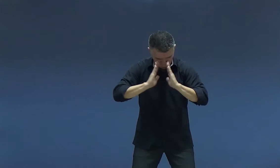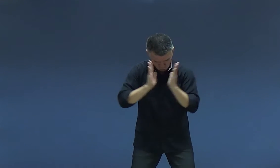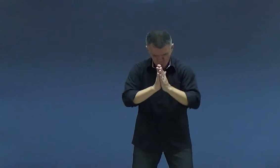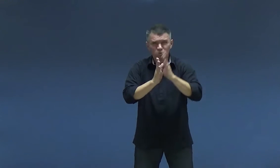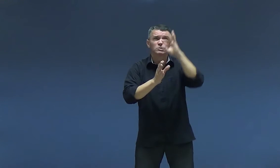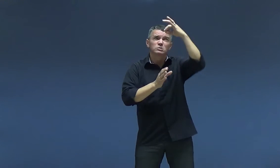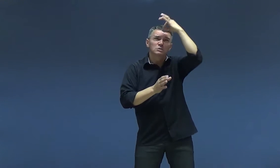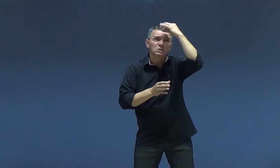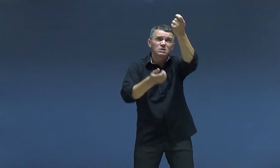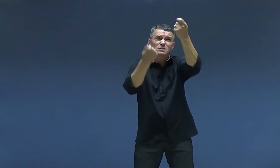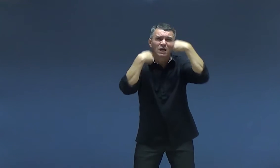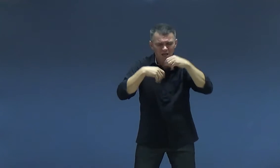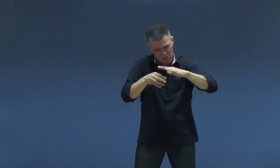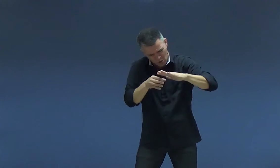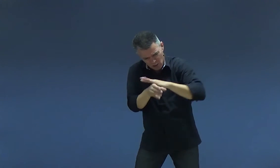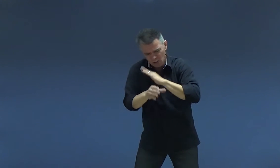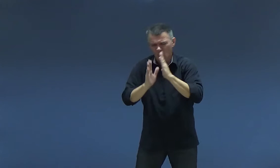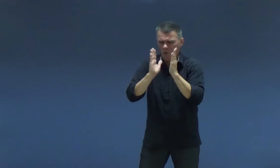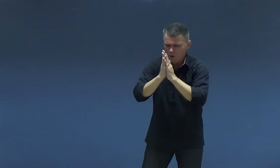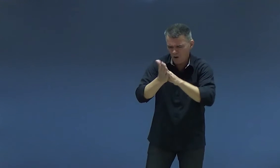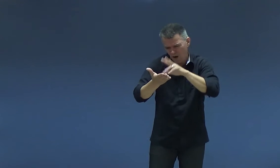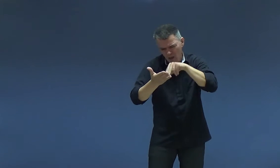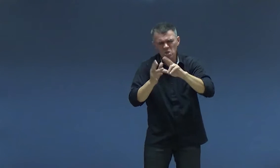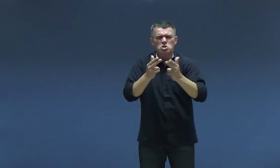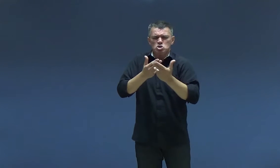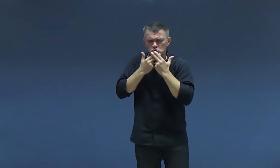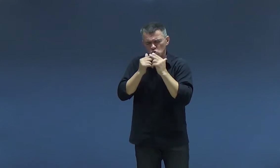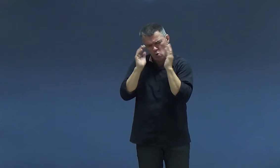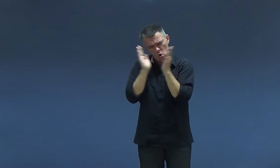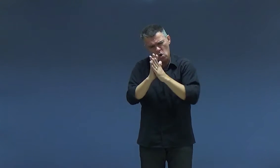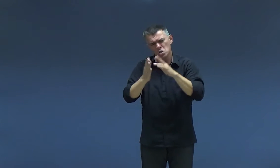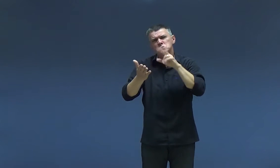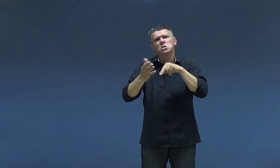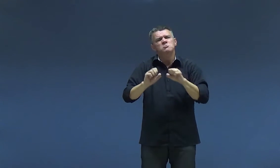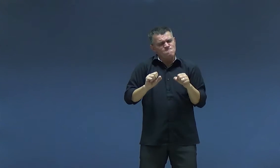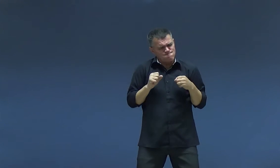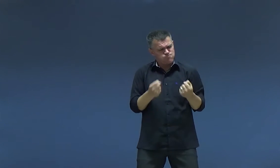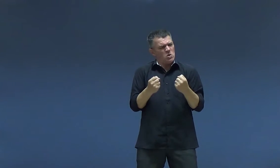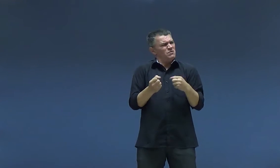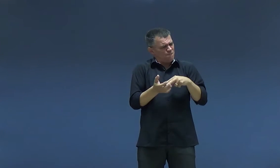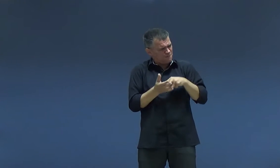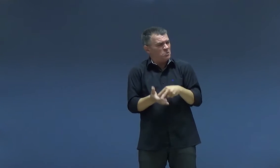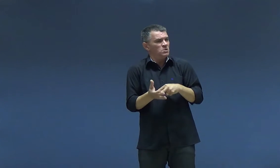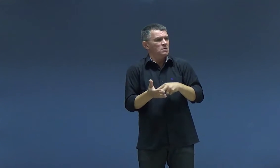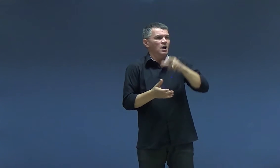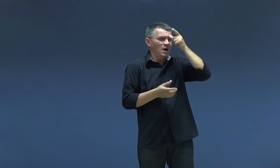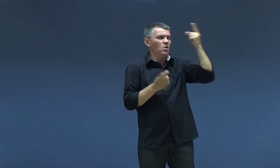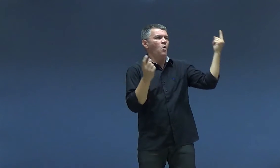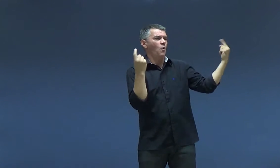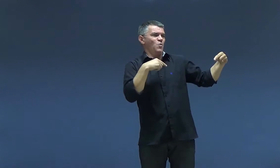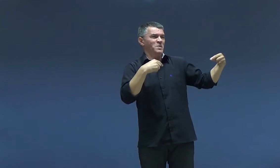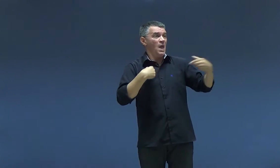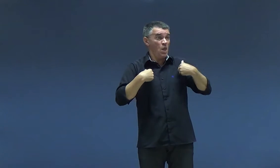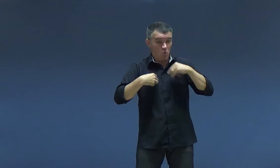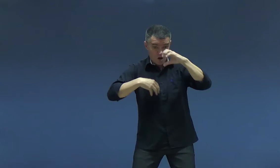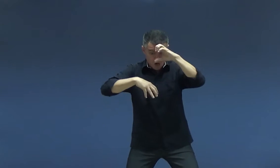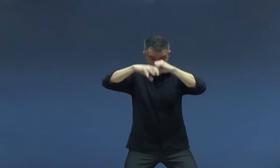Às vezes vem ali as coisas e diz, não, vou orar, Senhor, dá o teu espírito, e começa a ler a Bíblia e aguenta firme. É